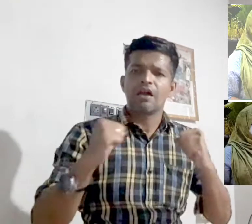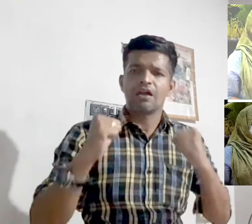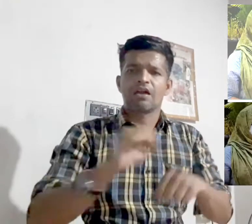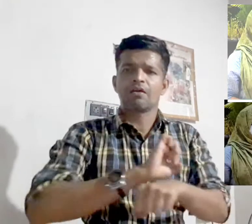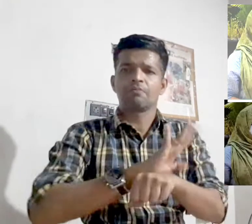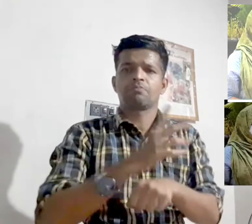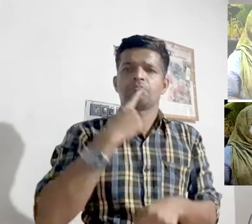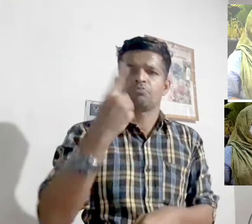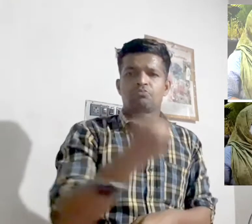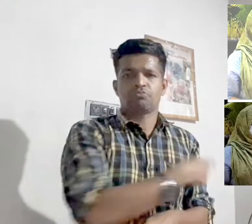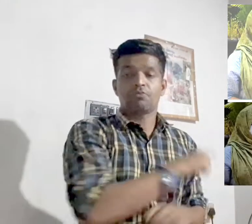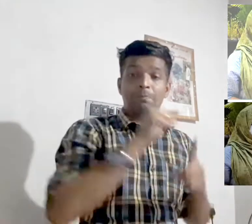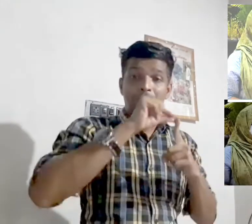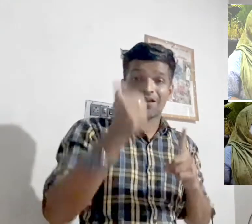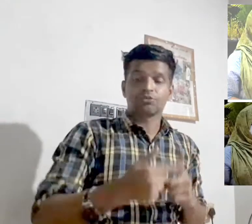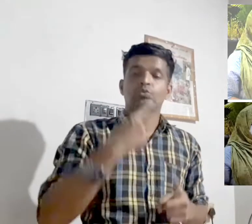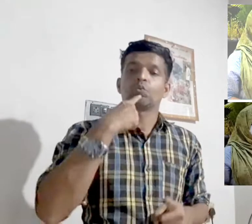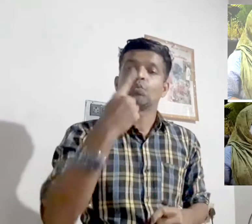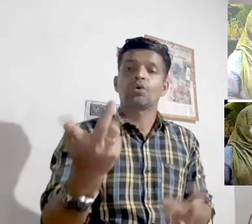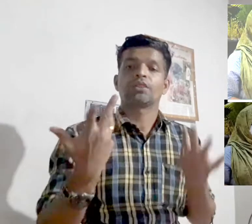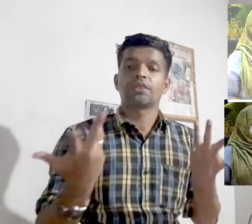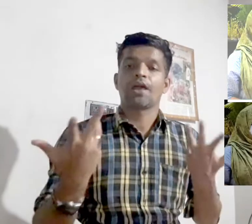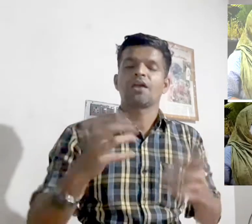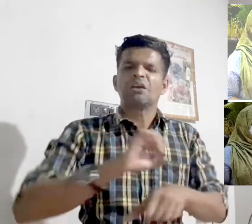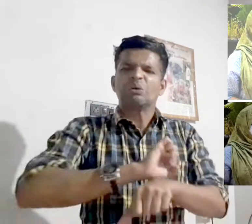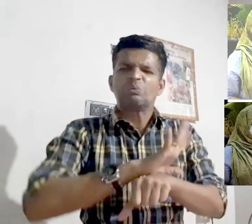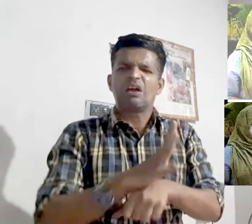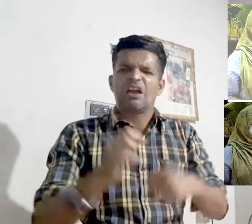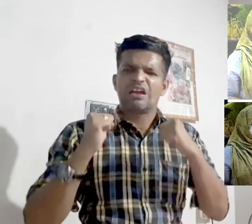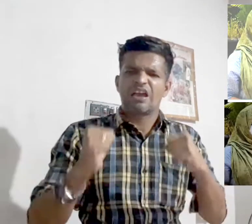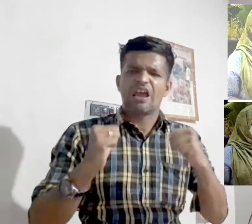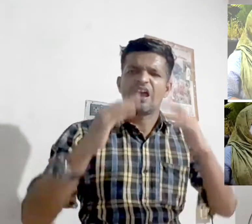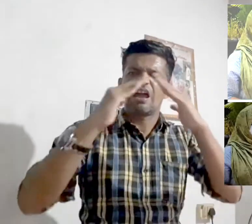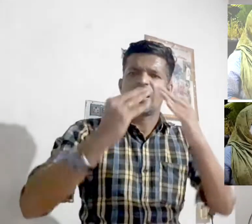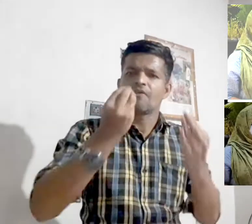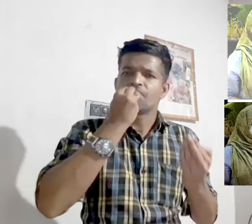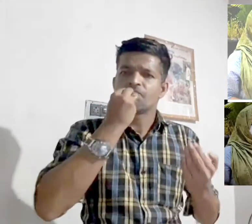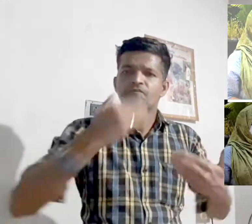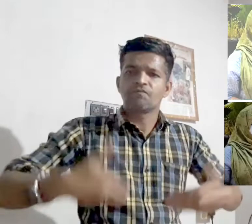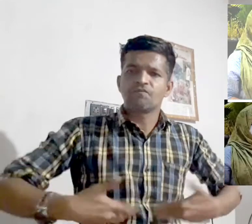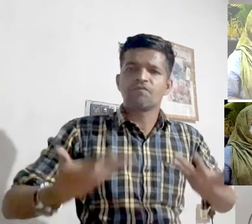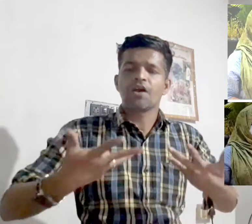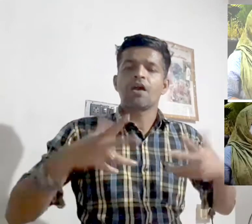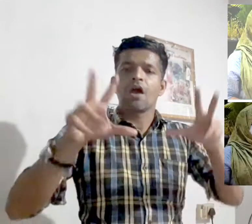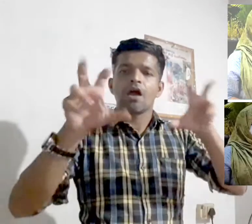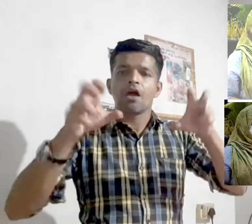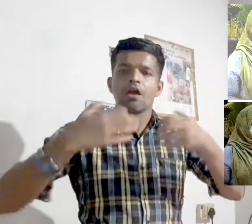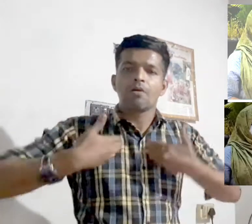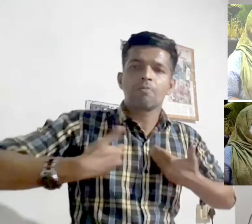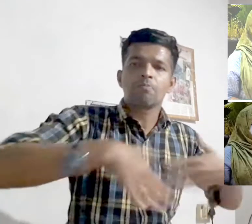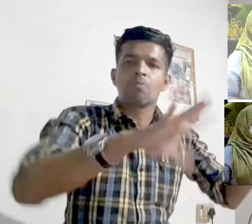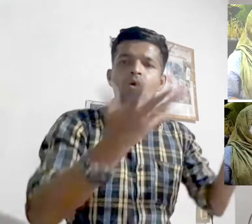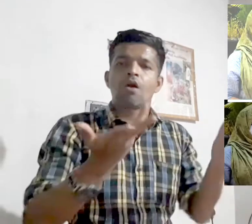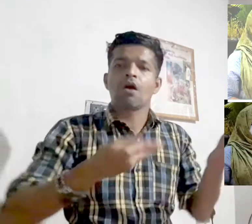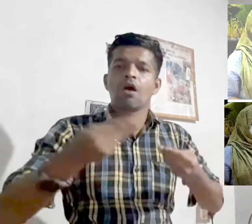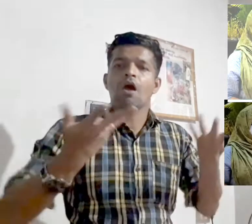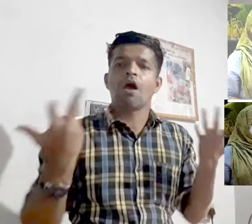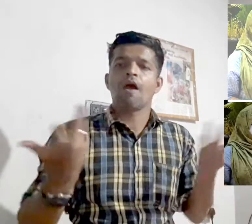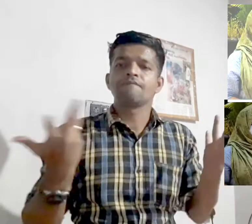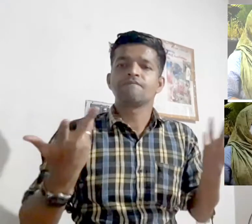പോളിൽ ചോദിച്ചപ്പോൾ പോലും കടുത്ത ഭാഷയിലാണ് മൂന്ന് പേരും പ്രതികരിച്ചത്. കാരണം നിങ്ങളൊരു തീരുമാനം എടുത്തിരിക്കുന്നു, ആ തീരുമാനം പ്രഖ്യാപിക്കുന്നതിന്